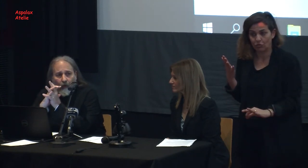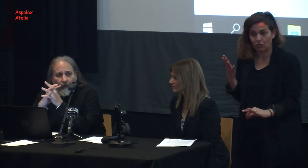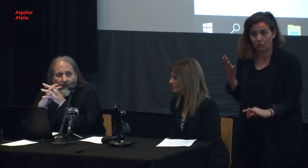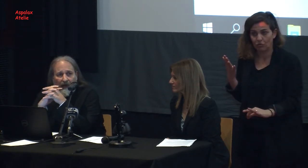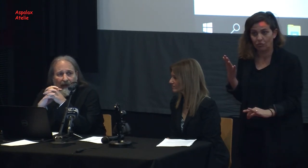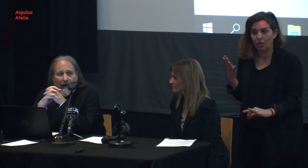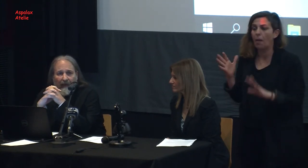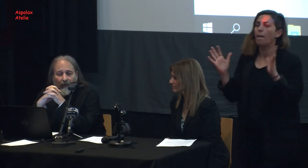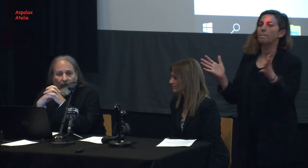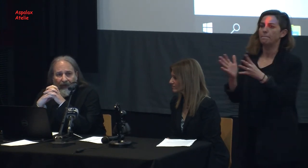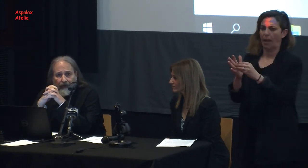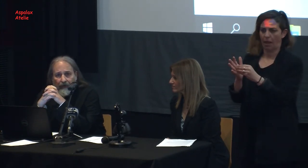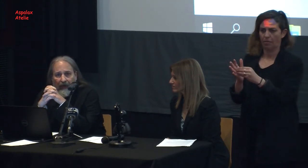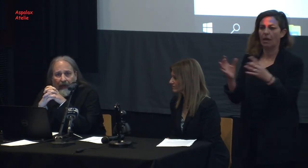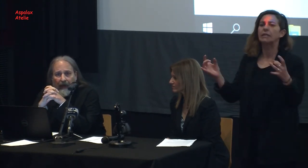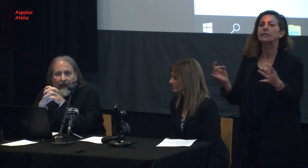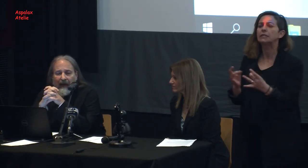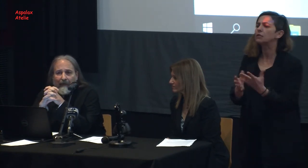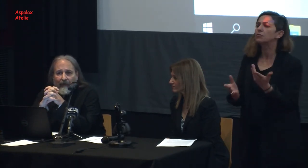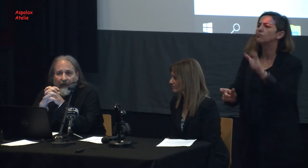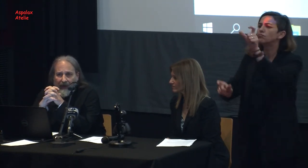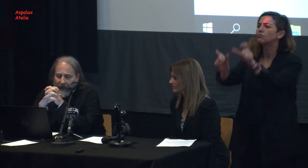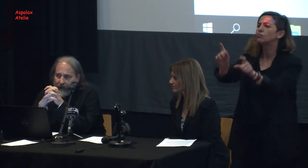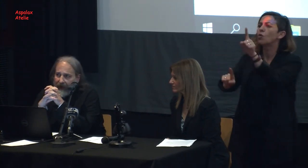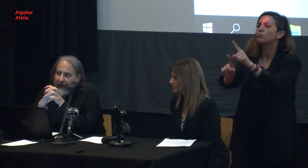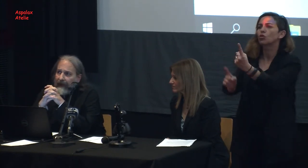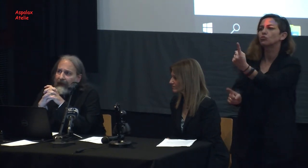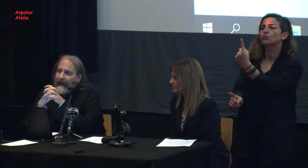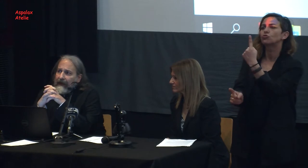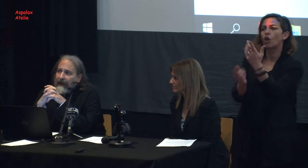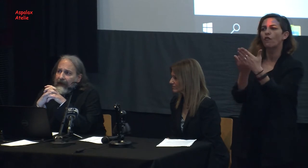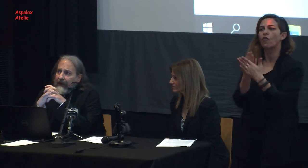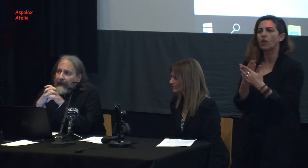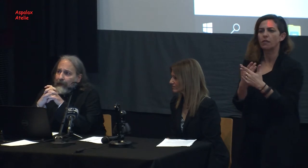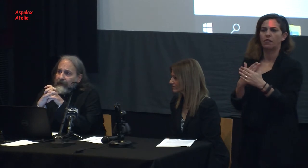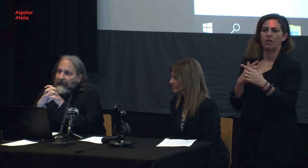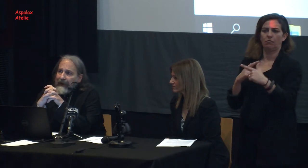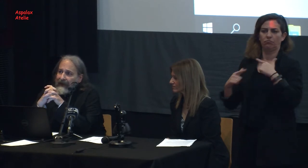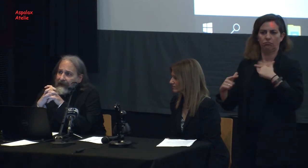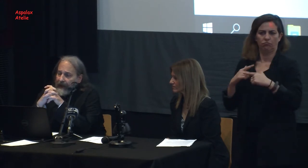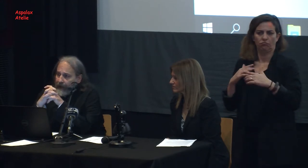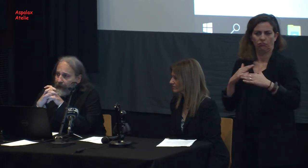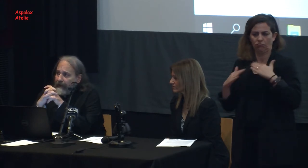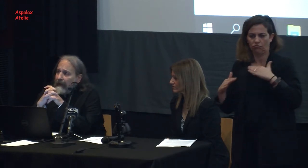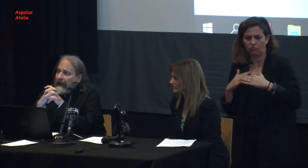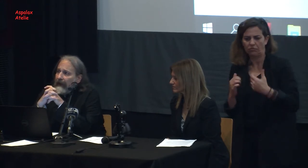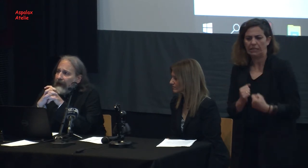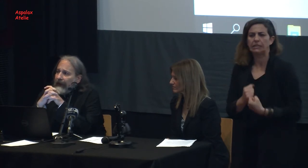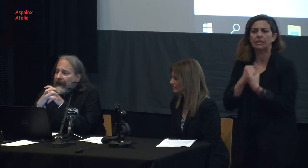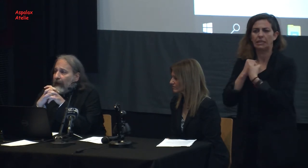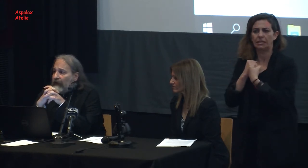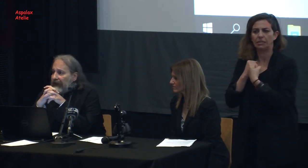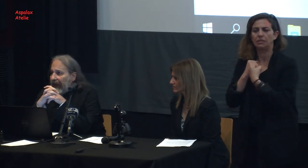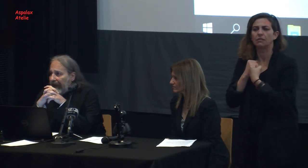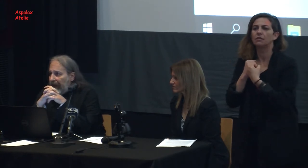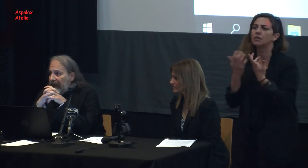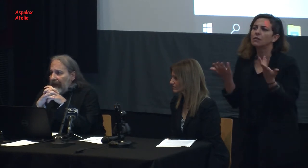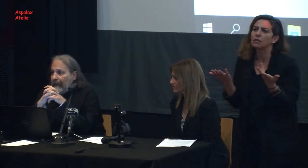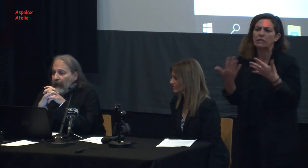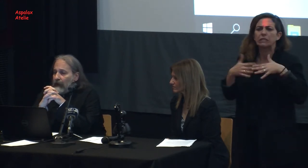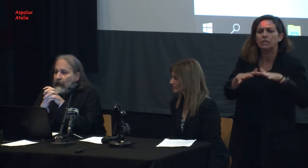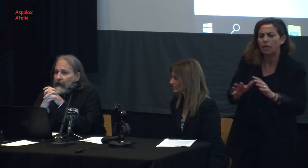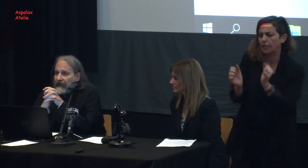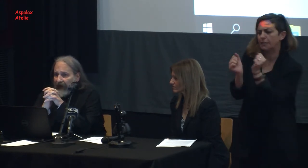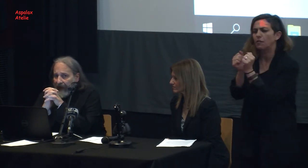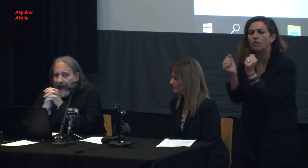θα ερχόντουσαν να με φροντίσουν ή να με βοηθήσουν ή να μου συμπαρασταθούν, είτε ως συγγενείς